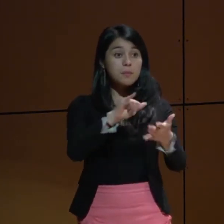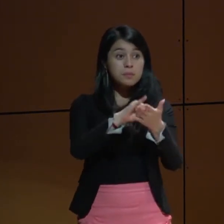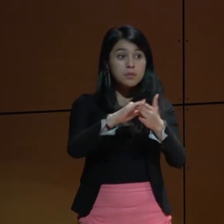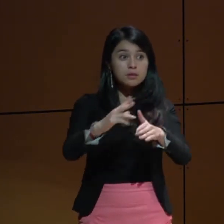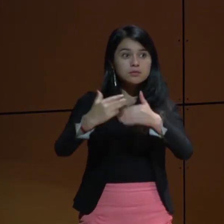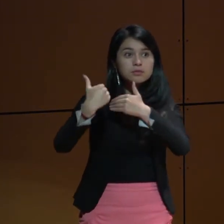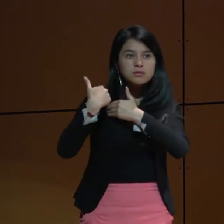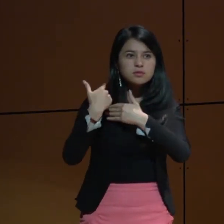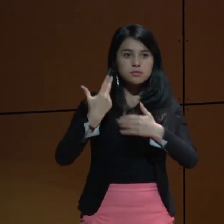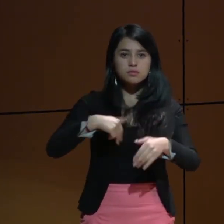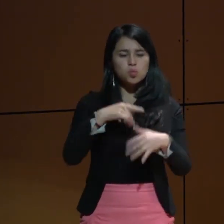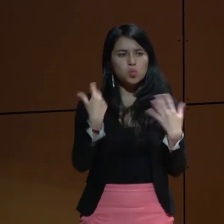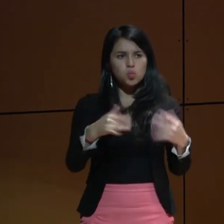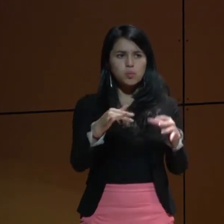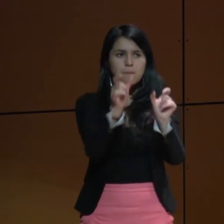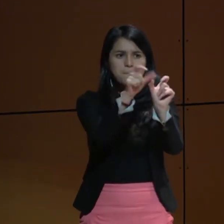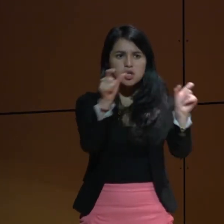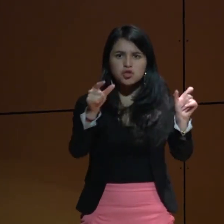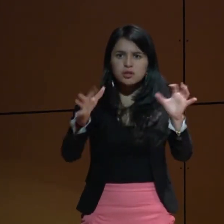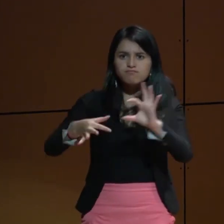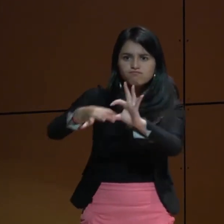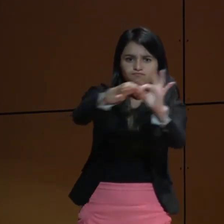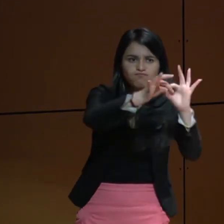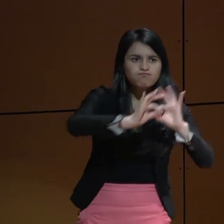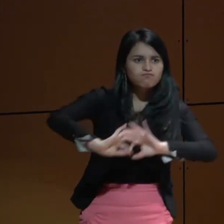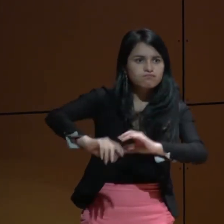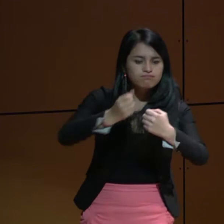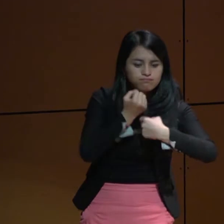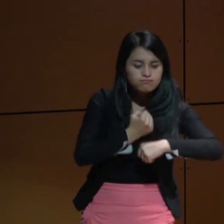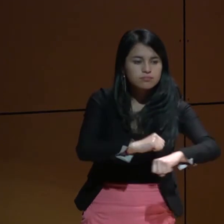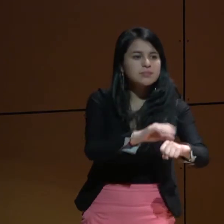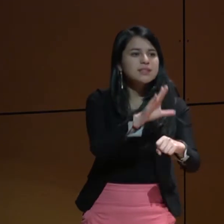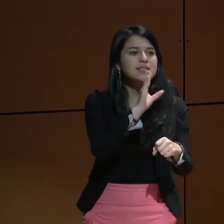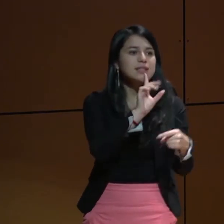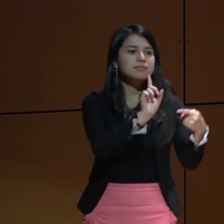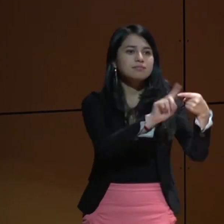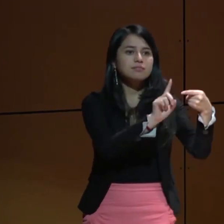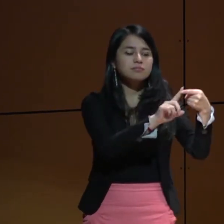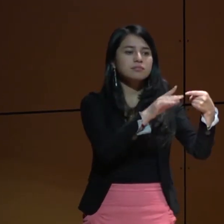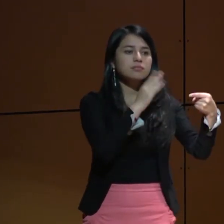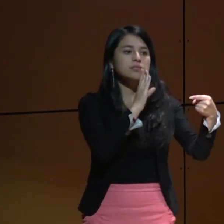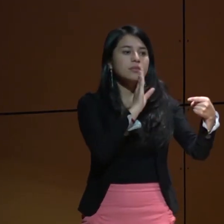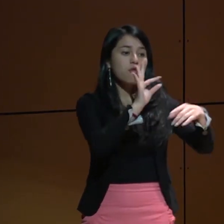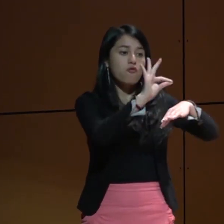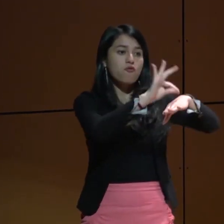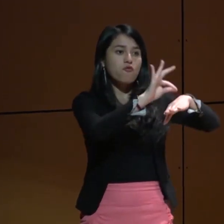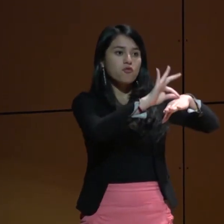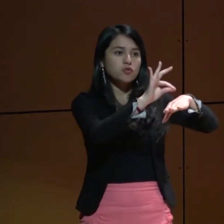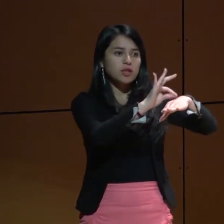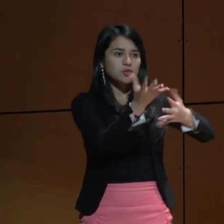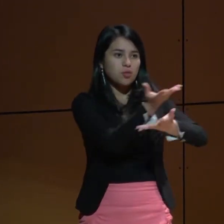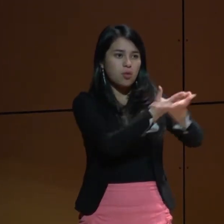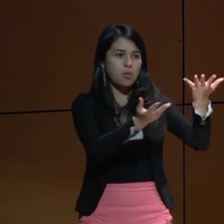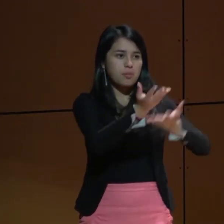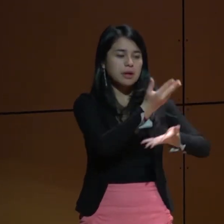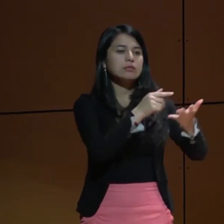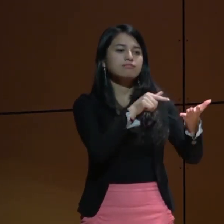A esta tarea son muchos los que estamos sumando esfuerzos. Uno de ellos es sin duda el que hace la Fundación